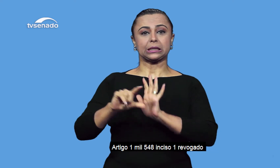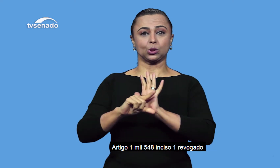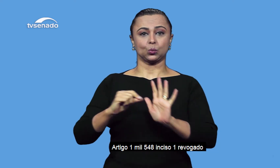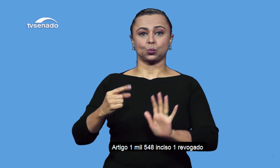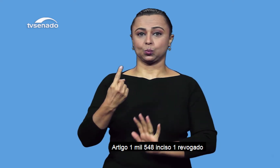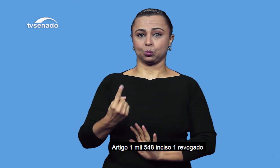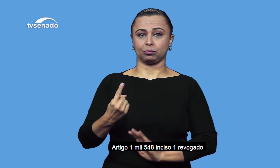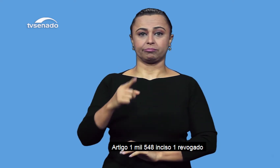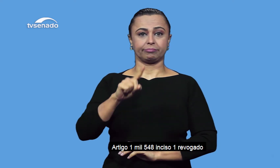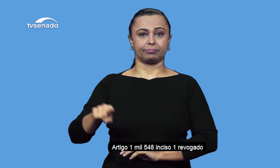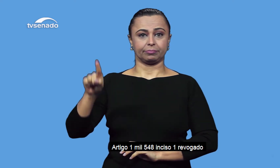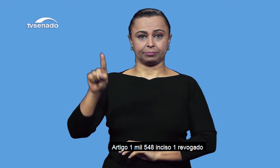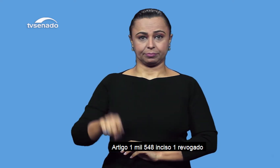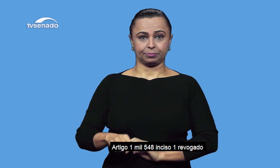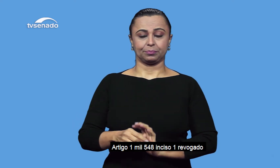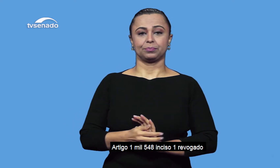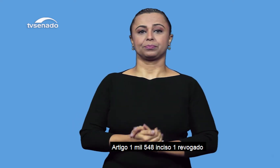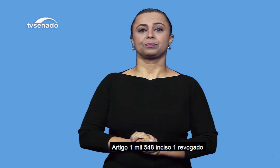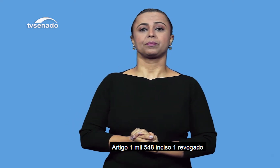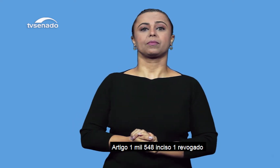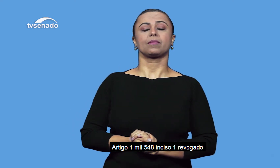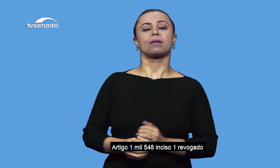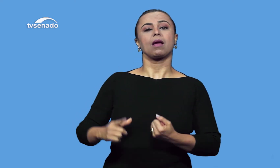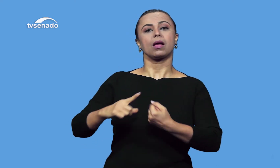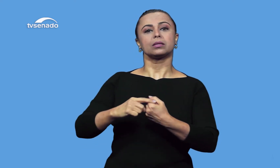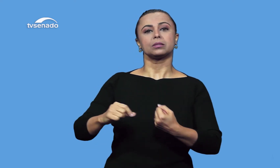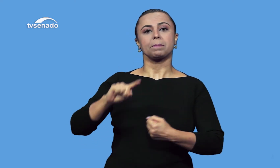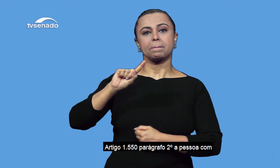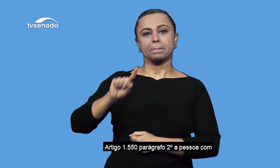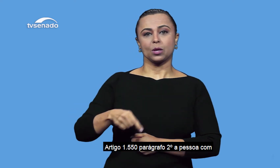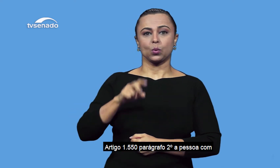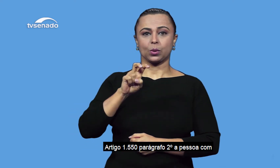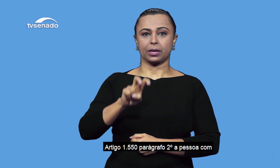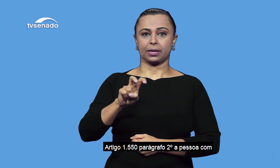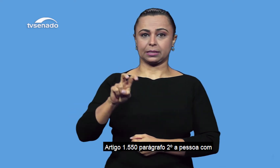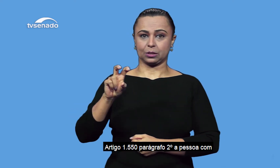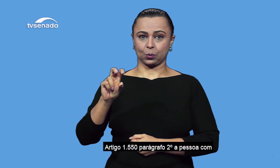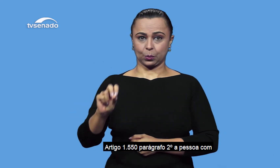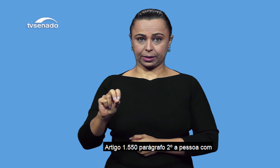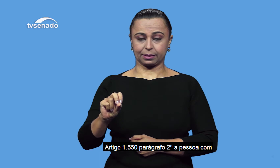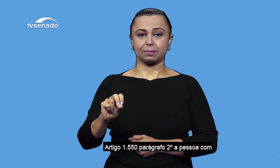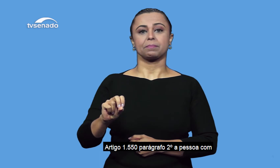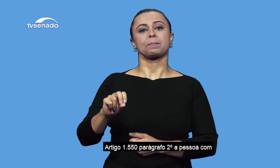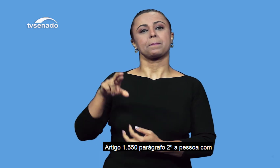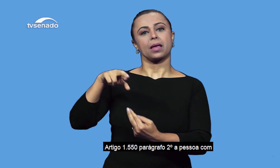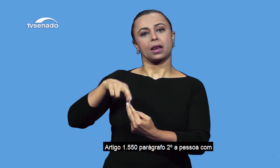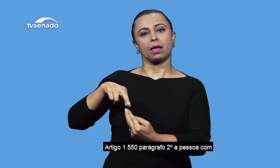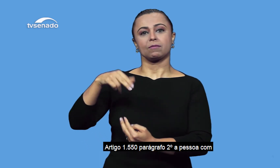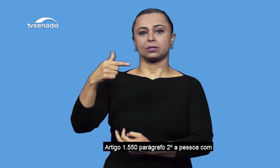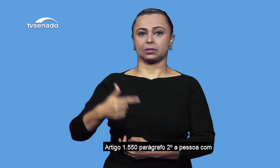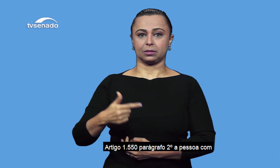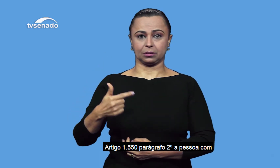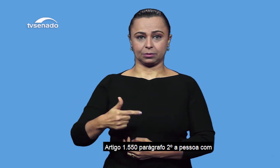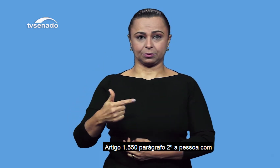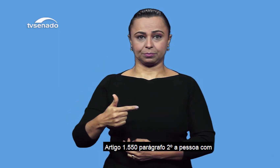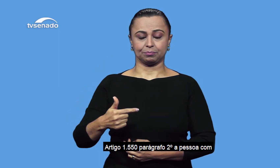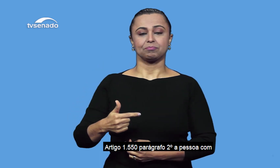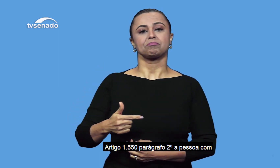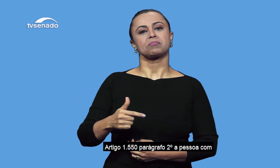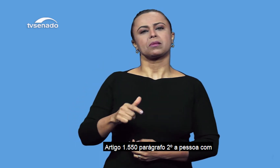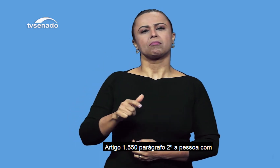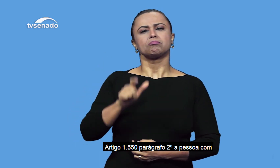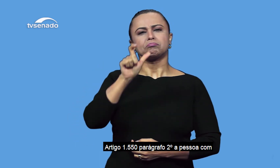inciso 11 revogado o artigo 1.550 parágrafo 2º